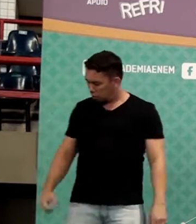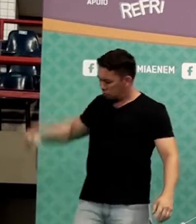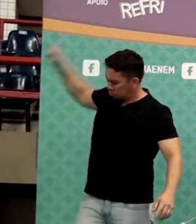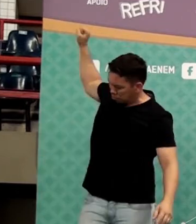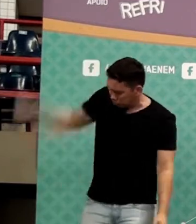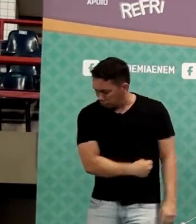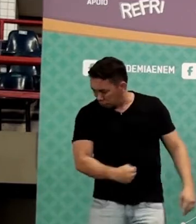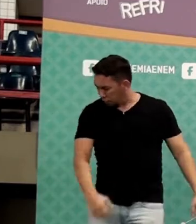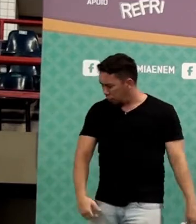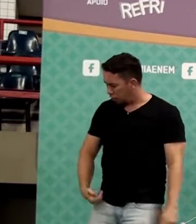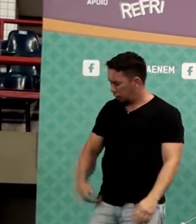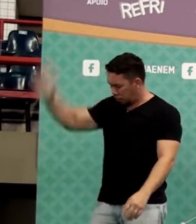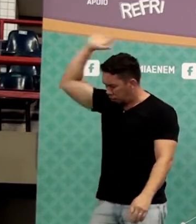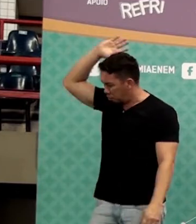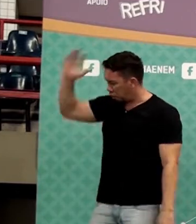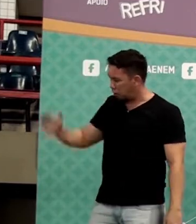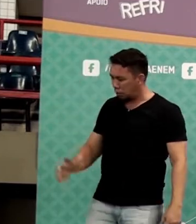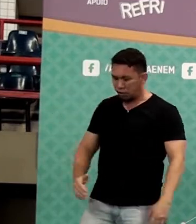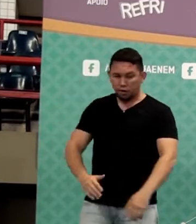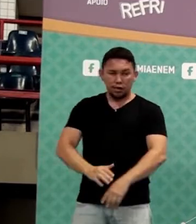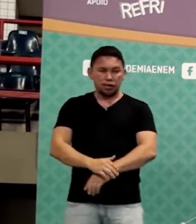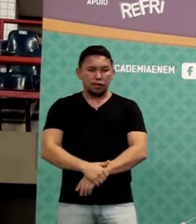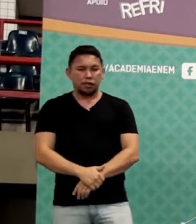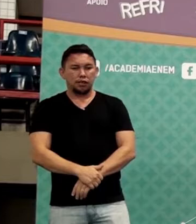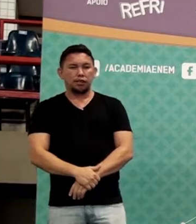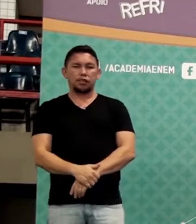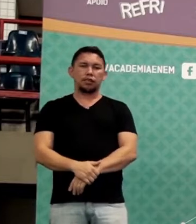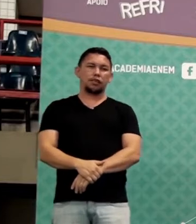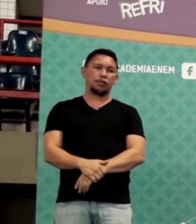cascudo, né? Quer dizer,